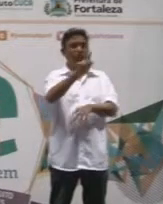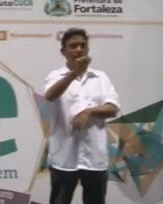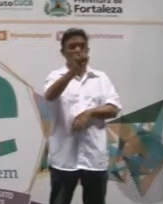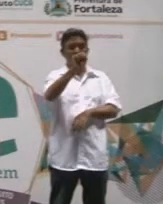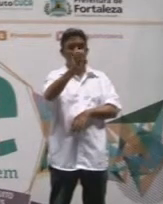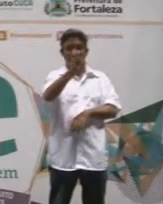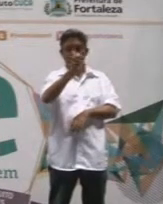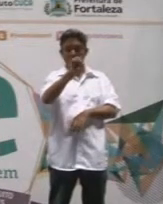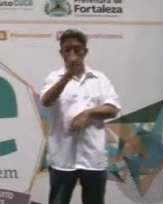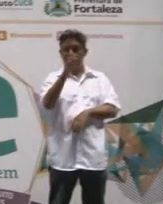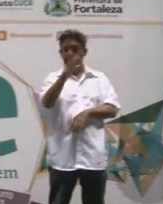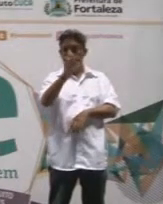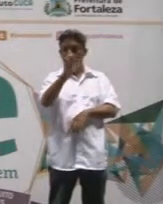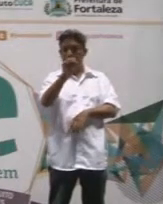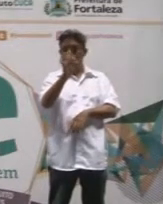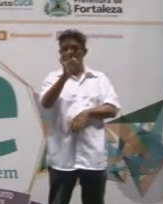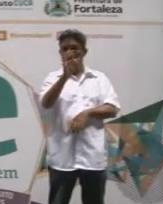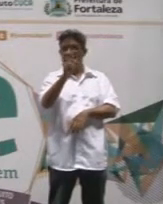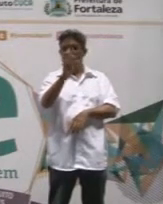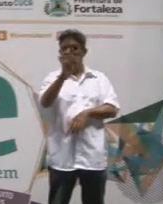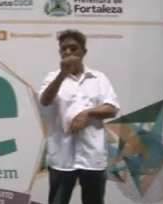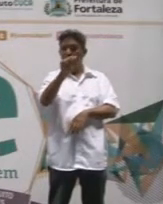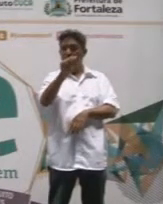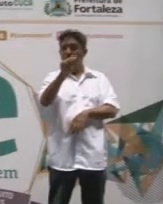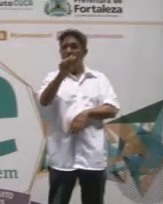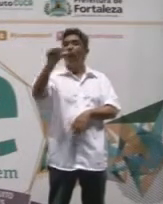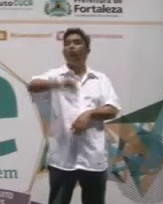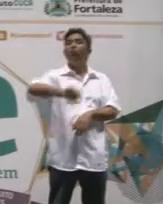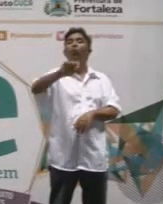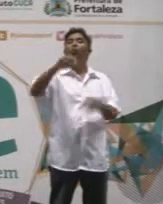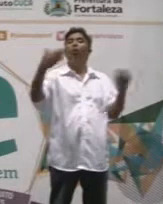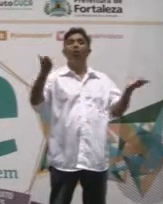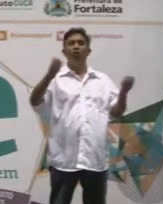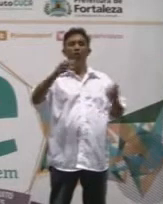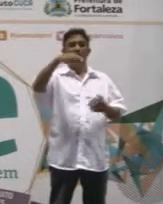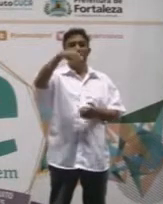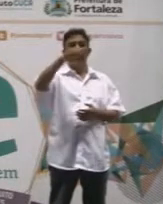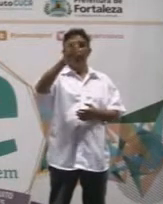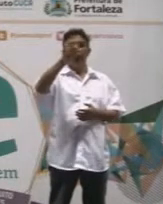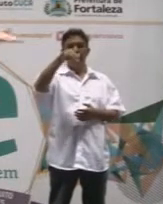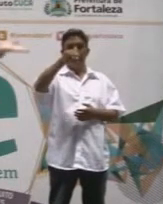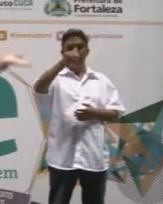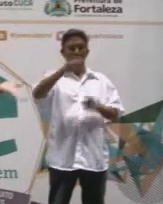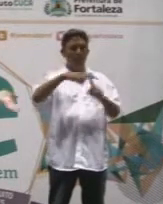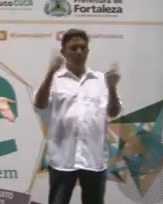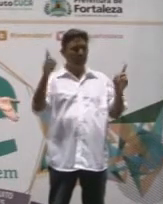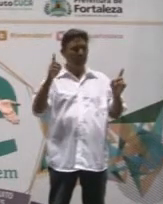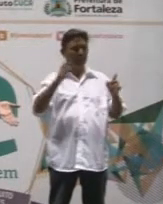Gás de efeito é o pior deles, é o metano.